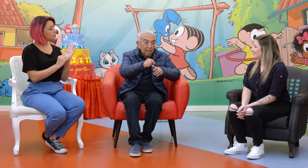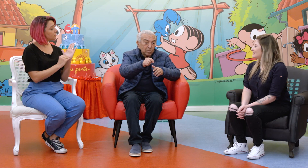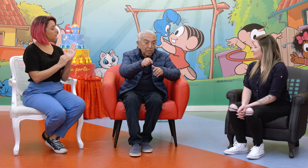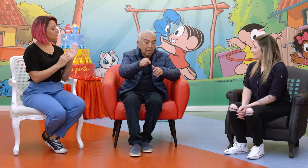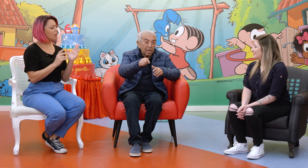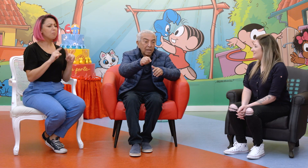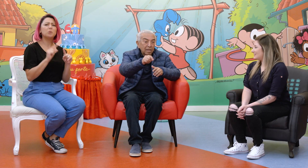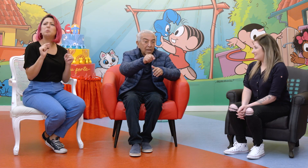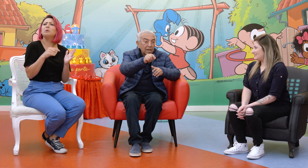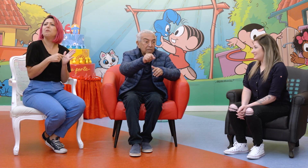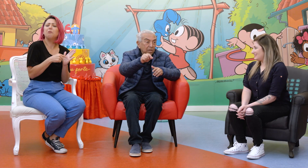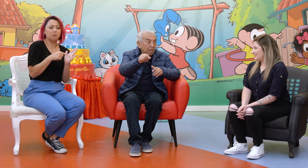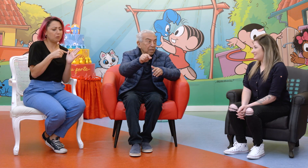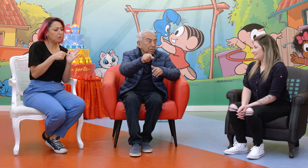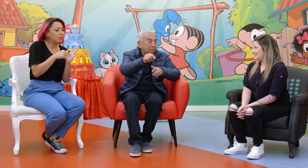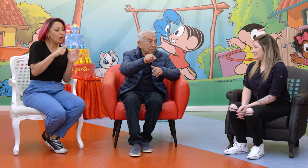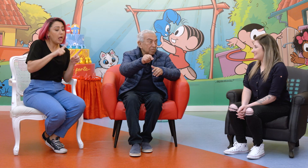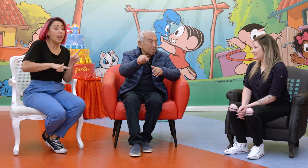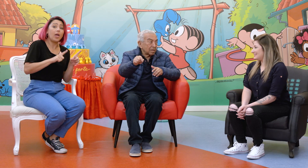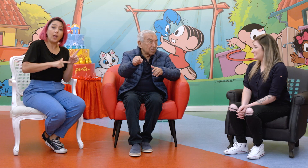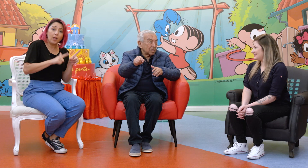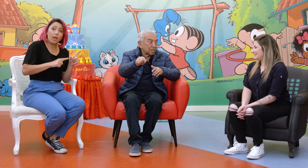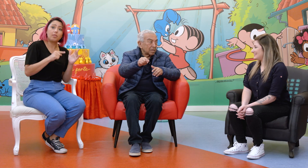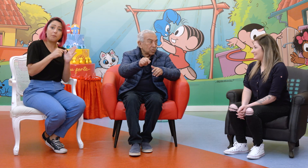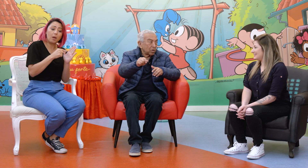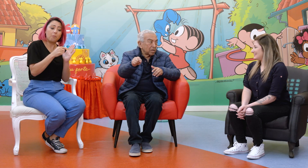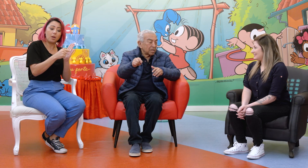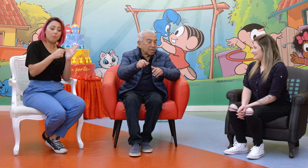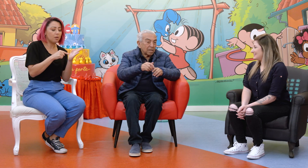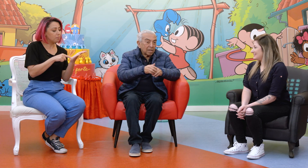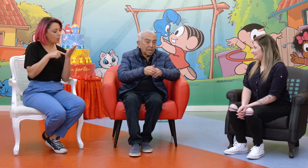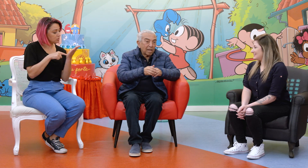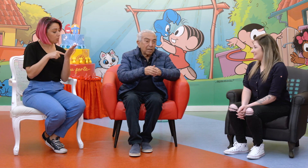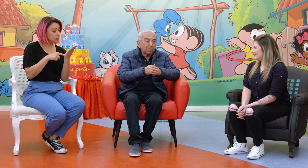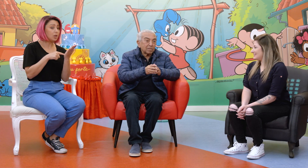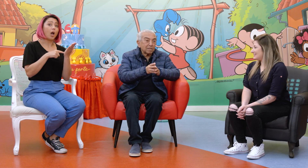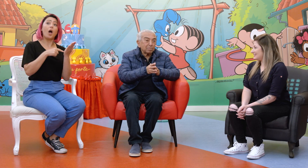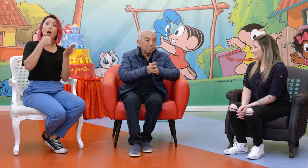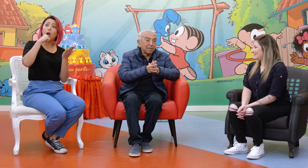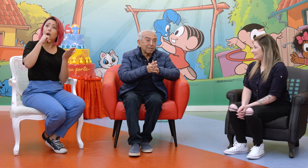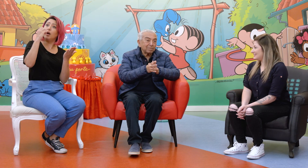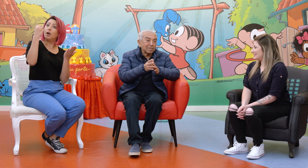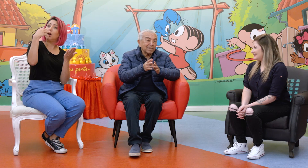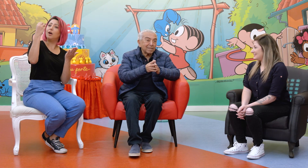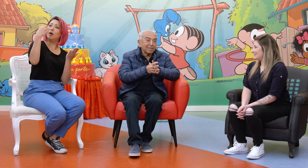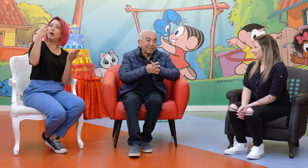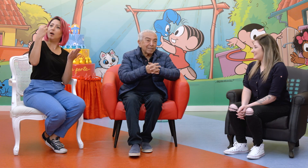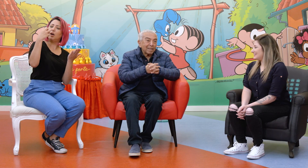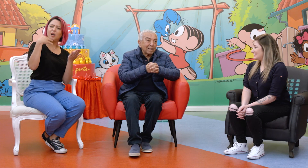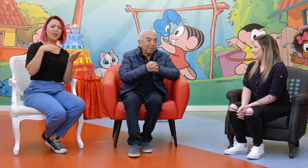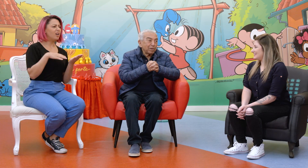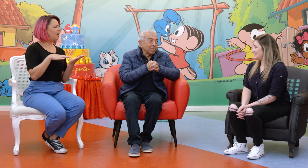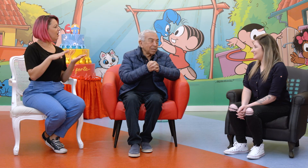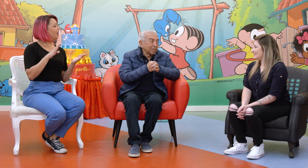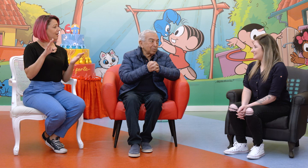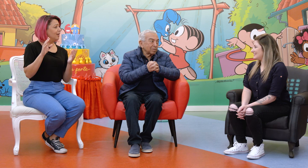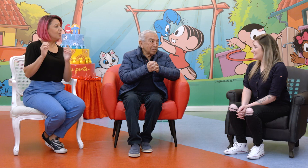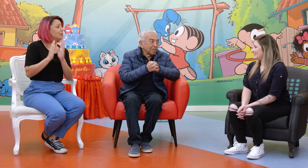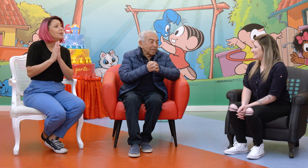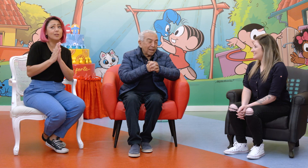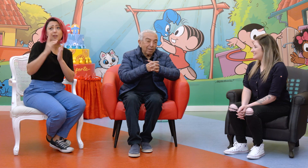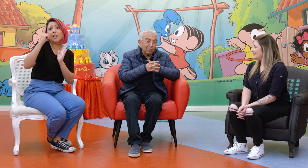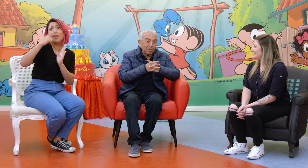E o que é isso aqui? E a letrinha, está escrita a história aí. Mãe, você lê para mim